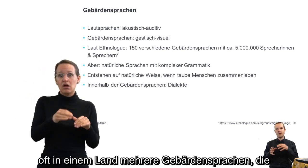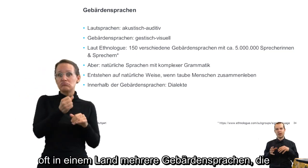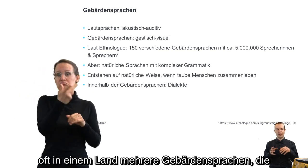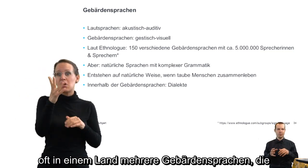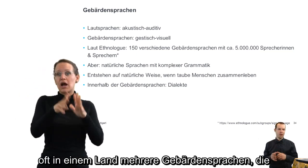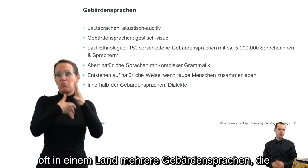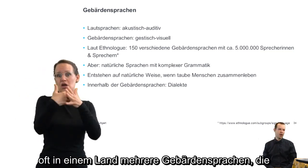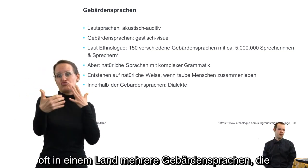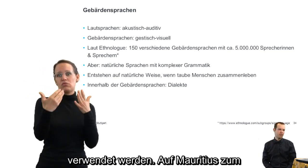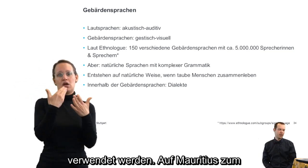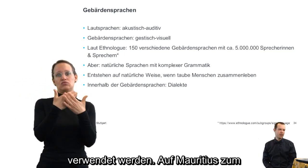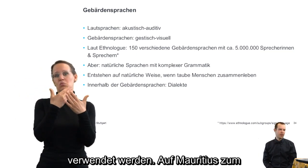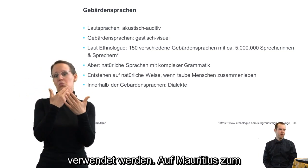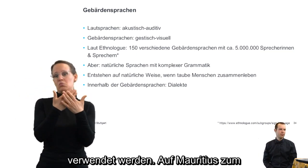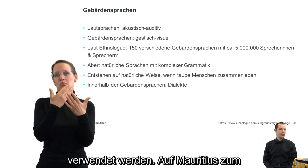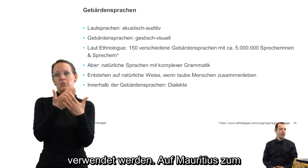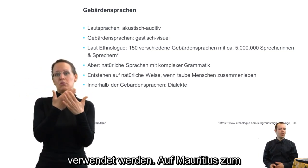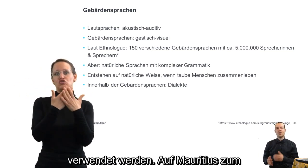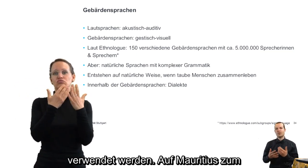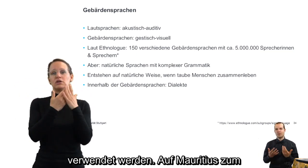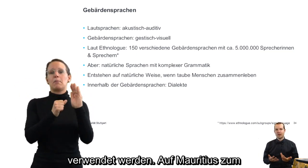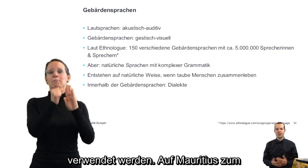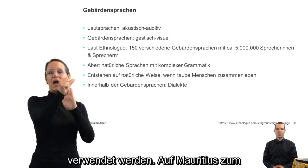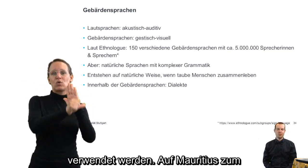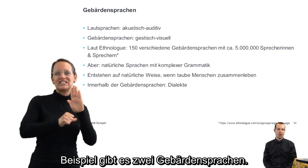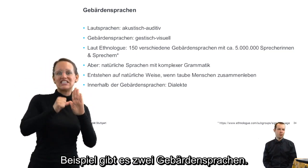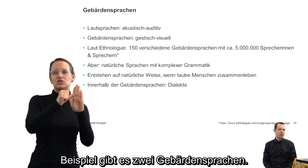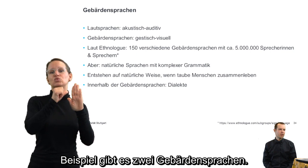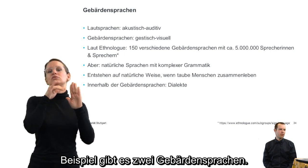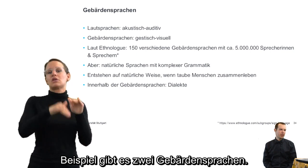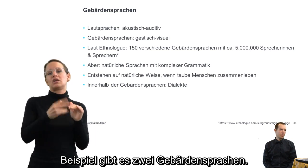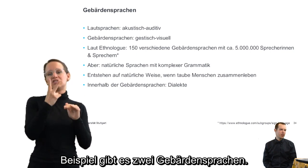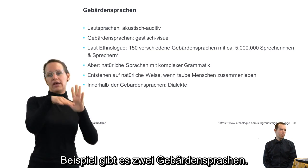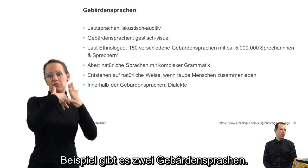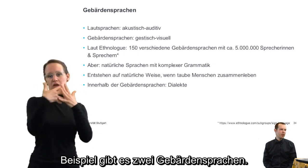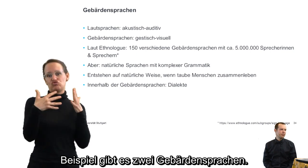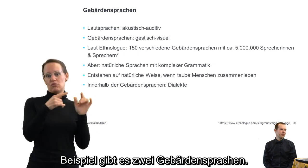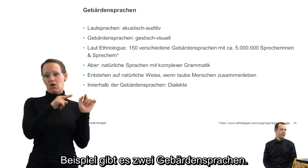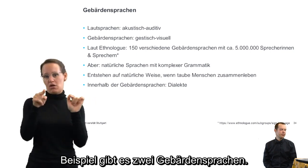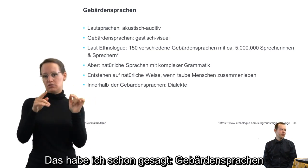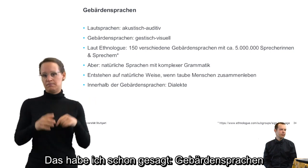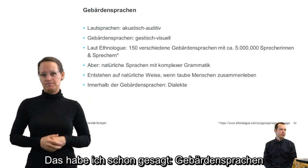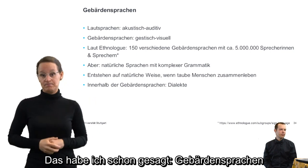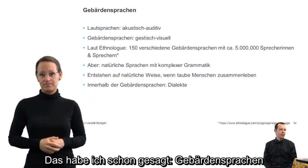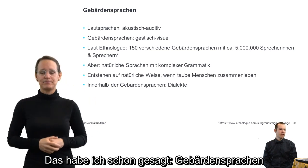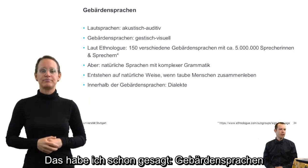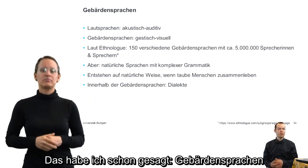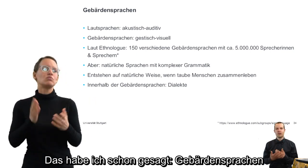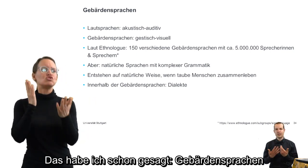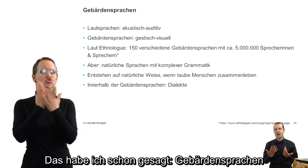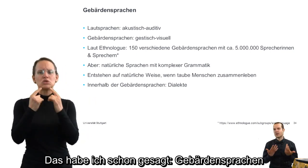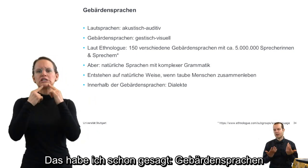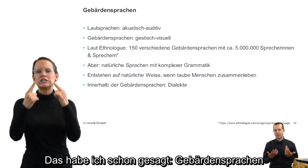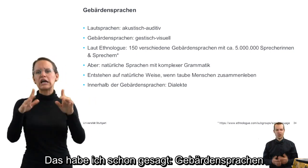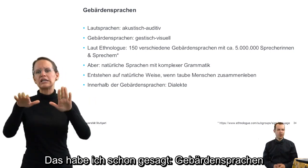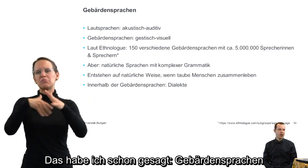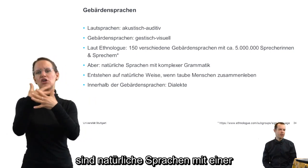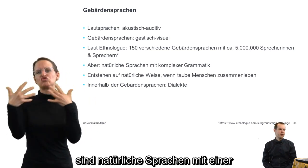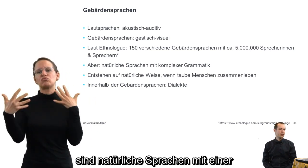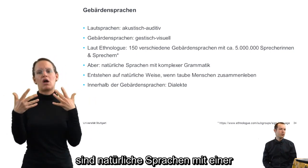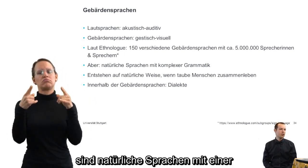Land, wo mehrere Gebärdensprachen verwendet werden. Also Maritius zum Beispiel gibt es zwei Gebärdensprachen. Habe ich schon gesagt,